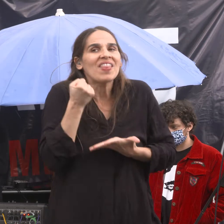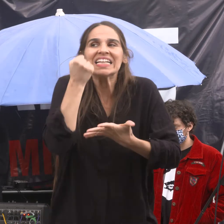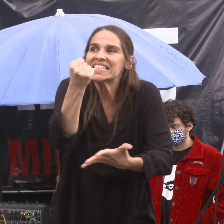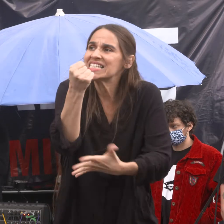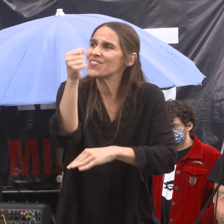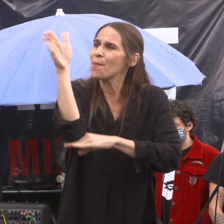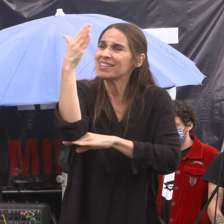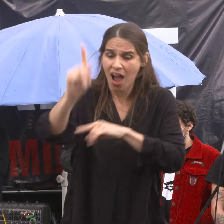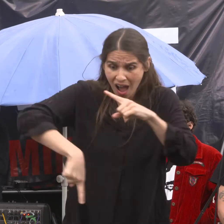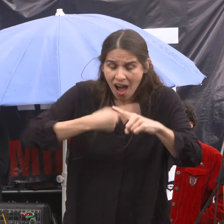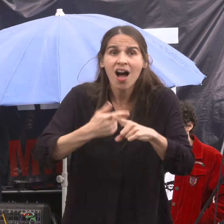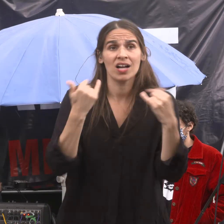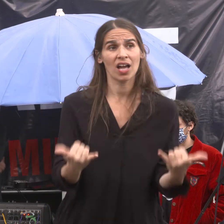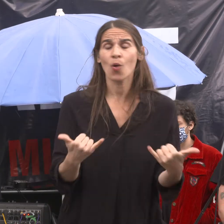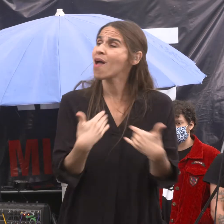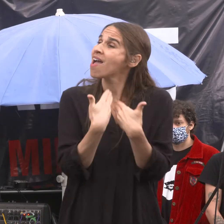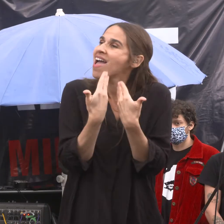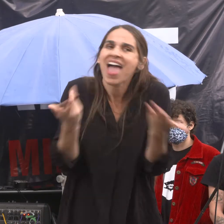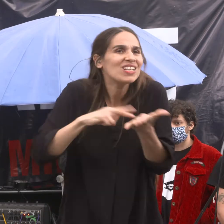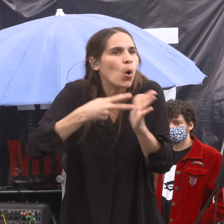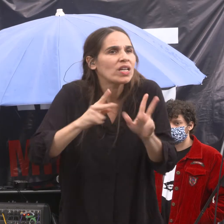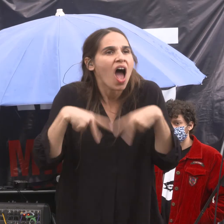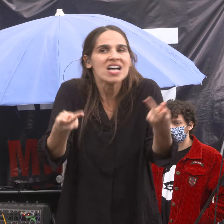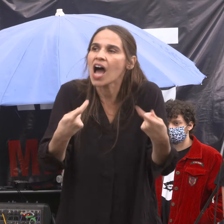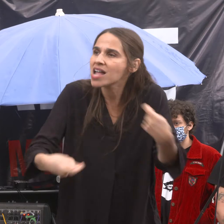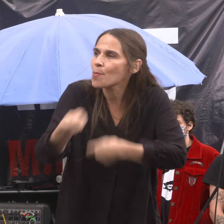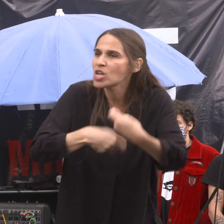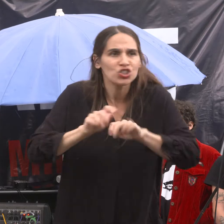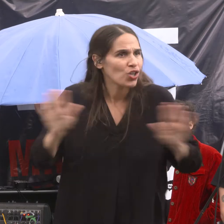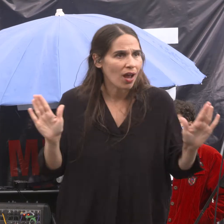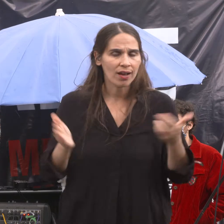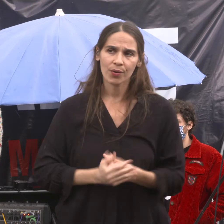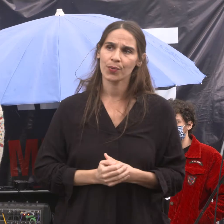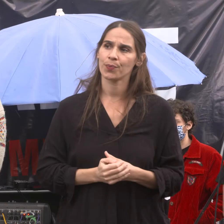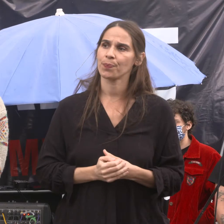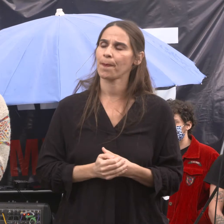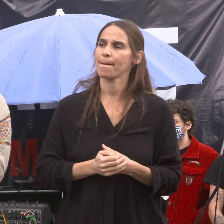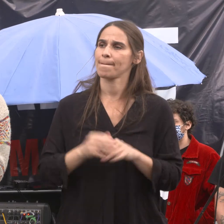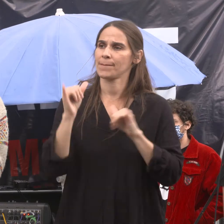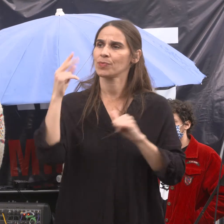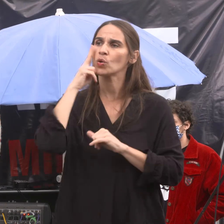מדינה עד היום ואין לו תוכנית להחזרת המשק.